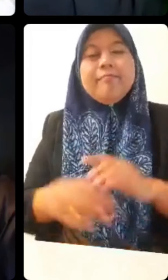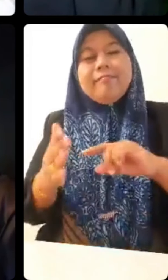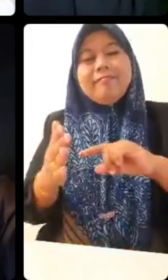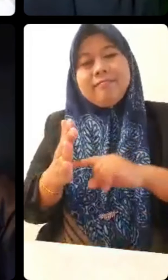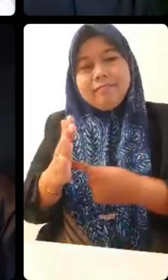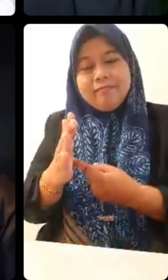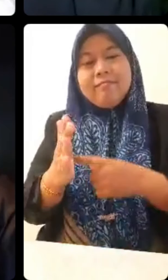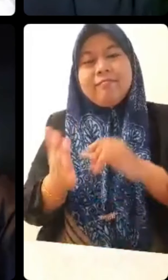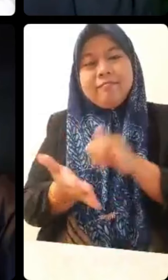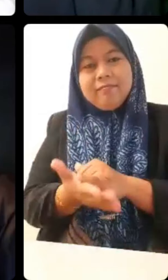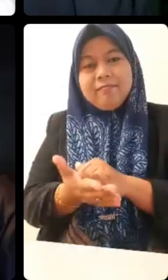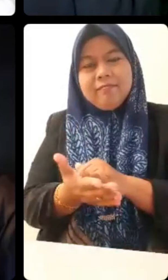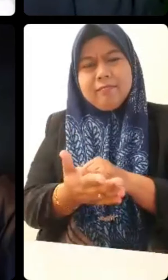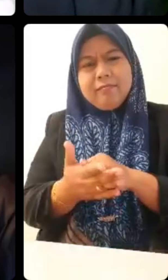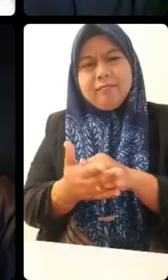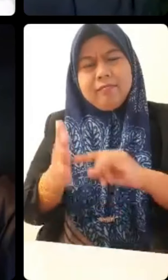silap saya